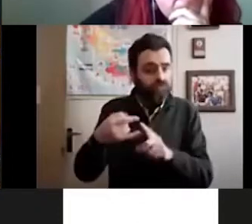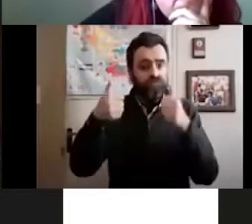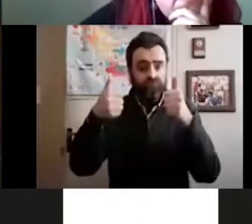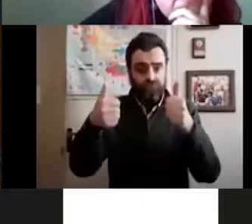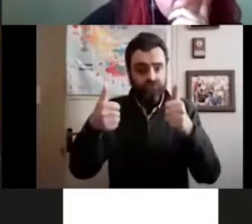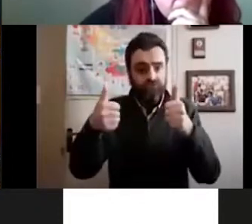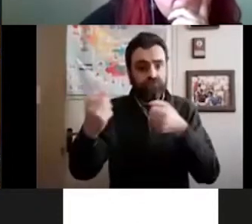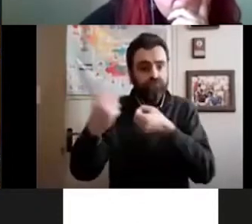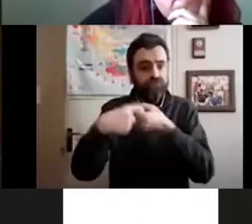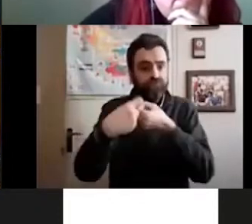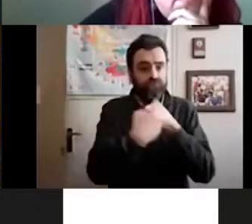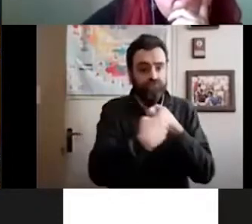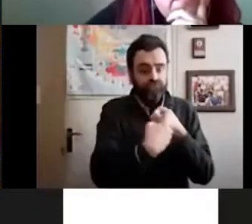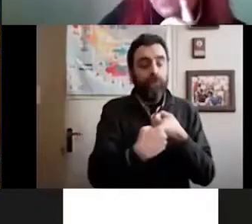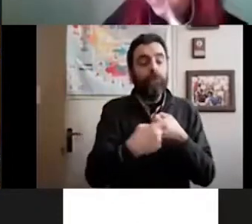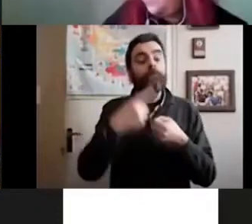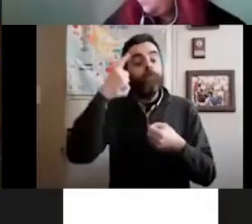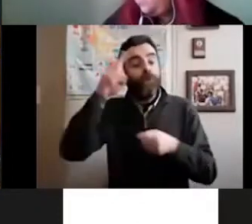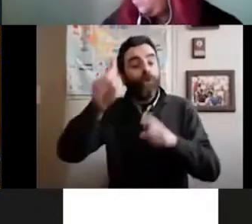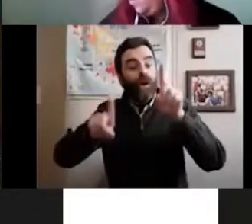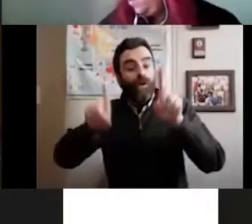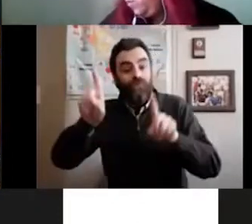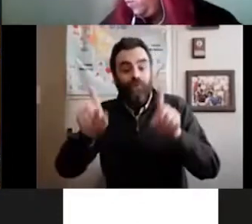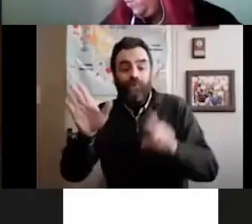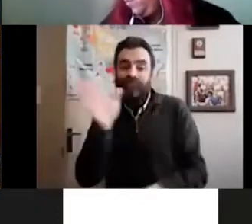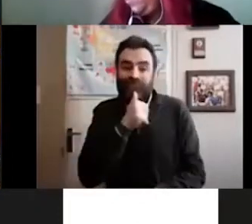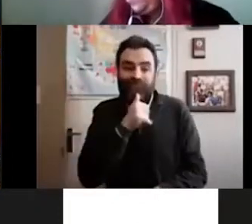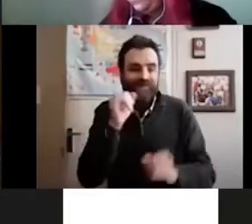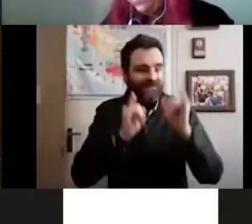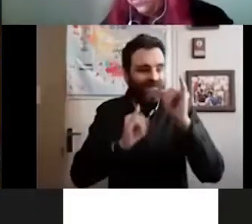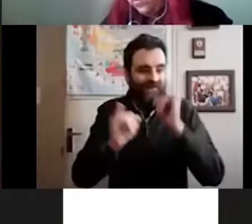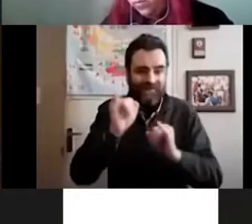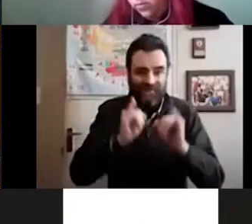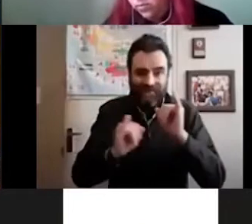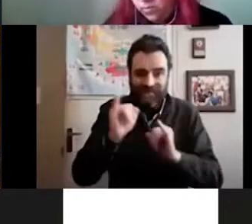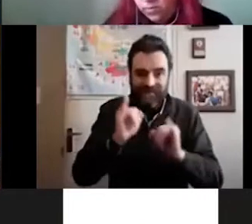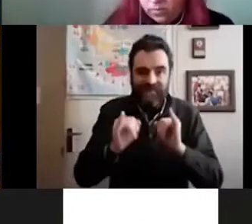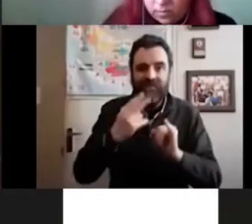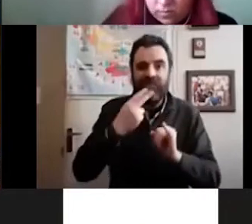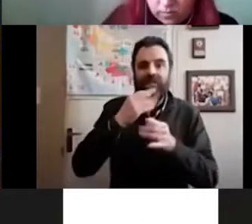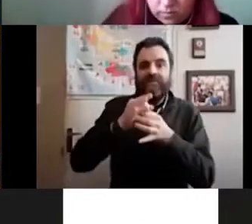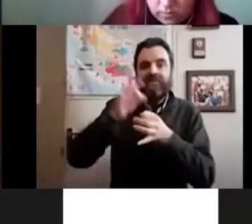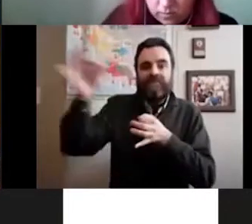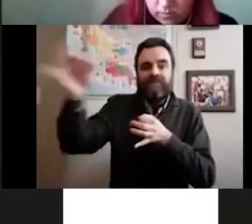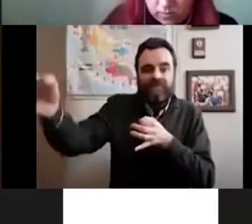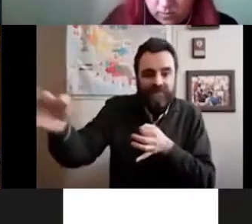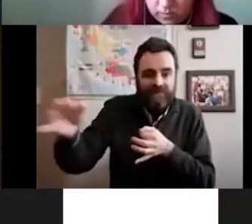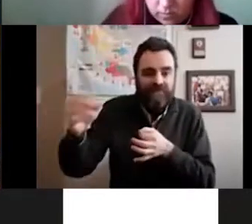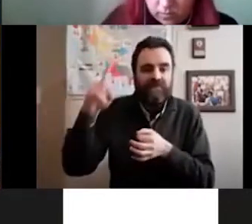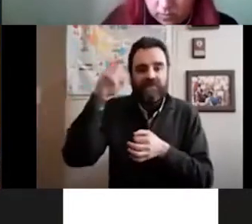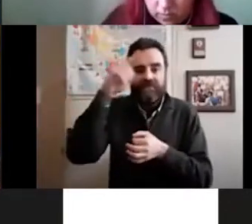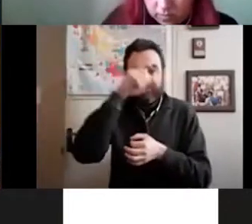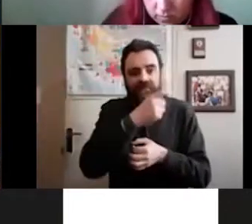tienen, por ejemplo, Zoom, bien, y se inscriben, pero algunos no lo tienen,